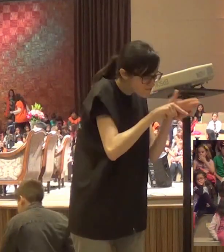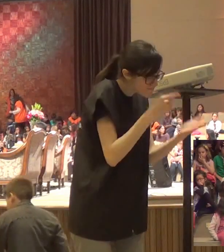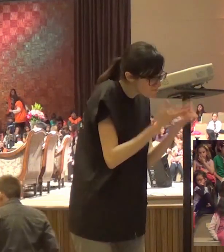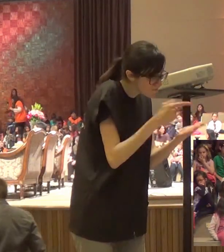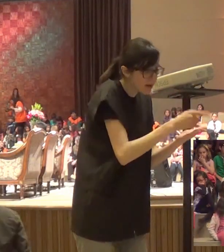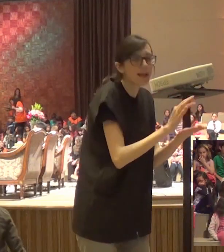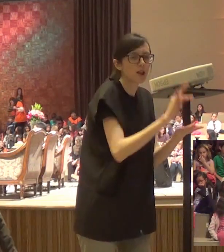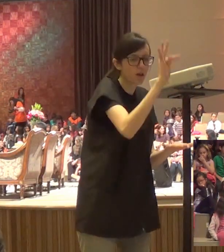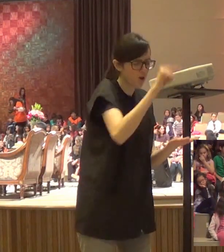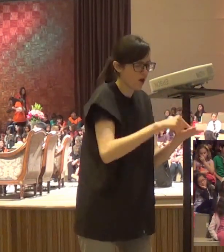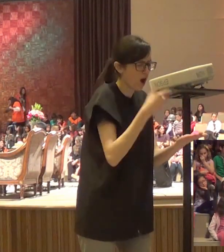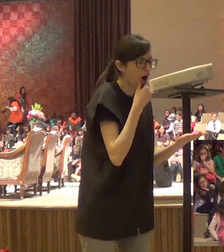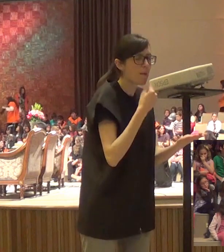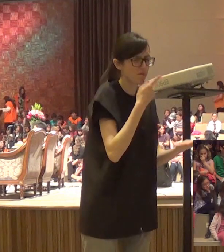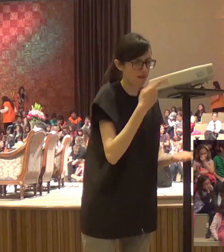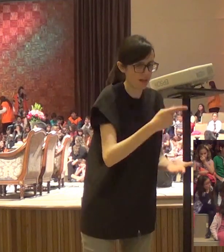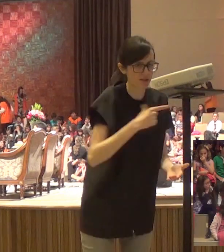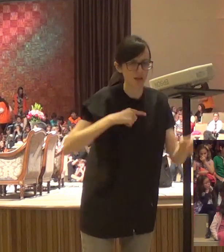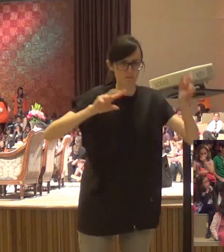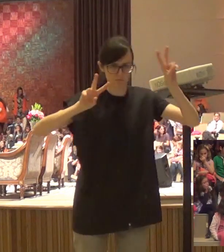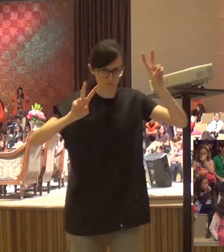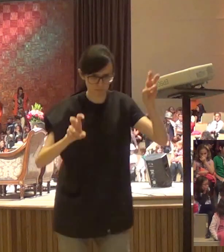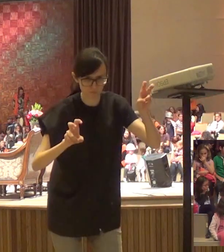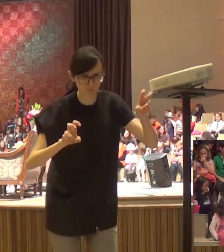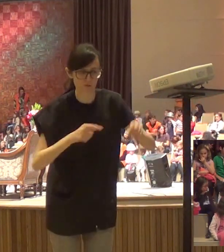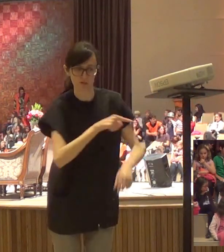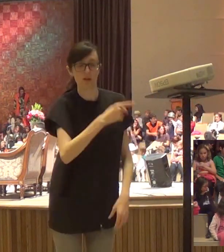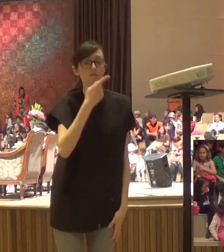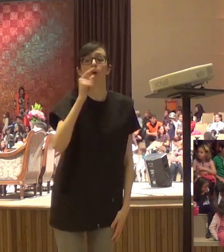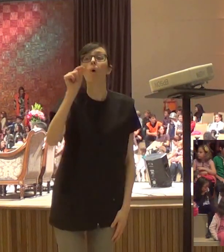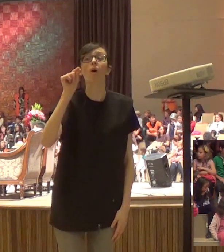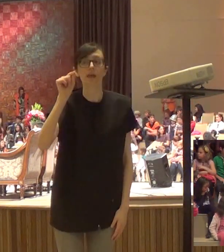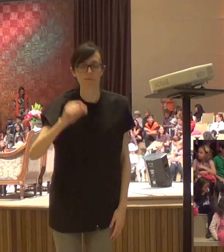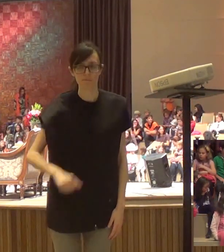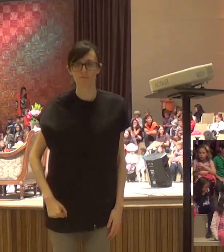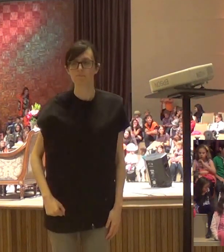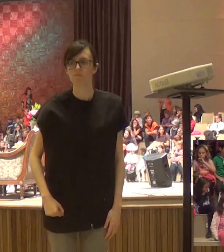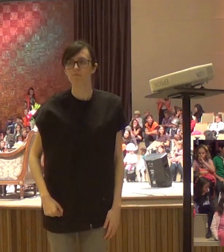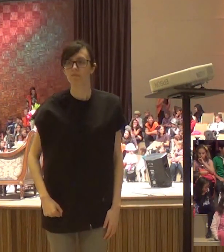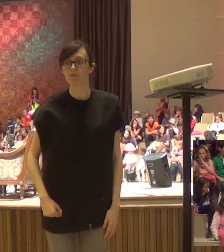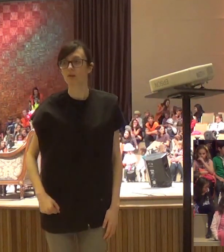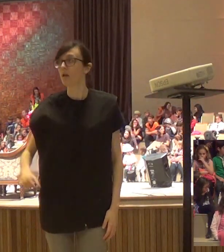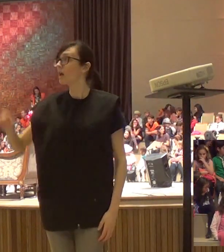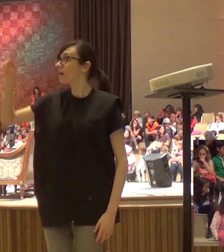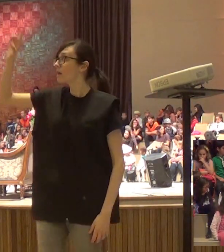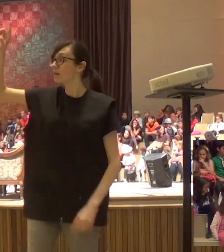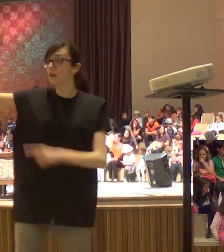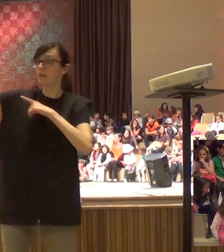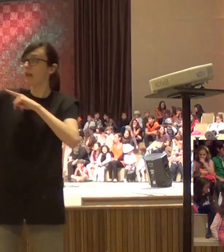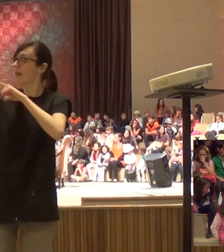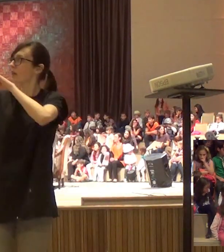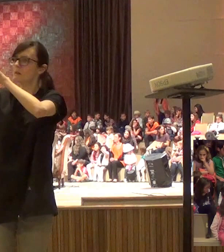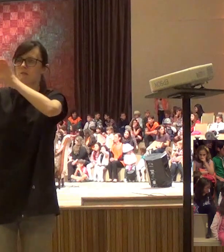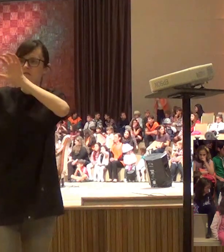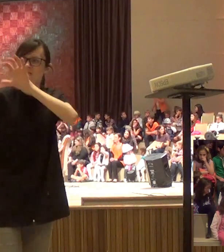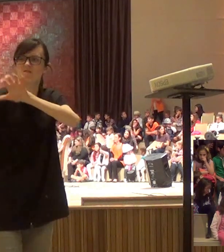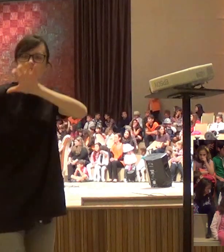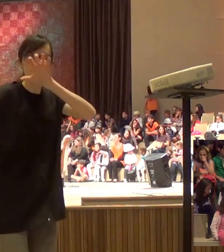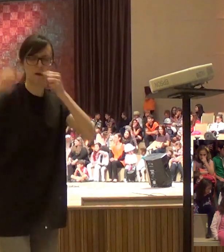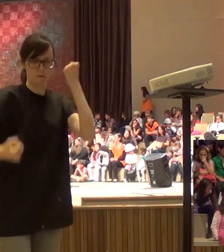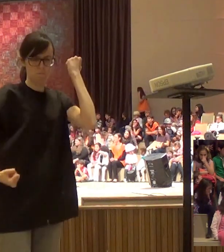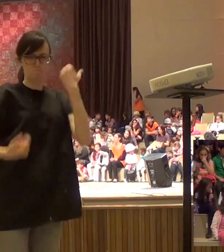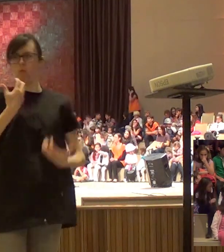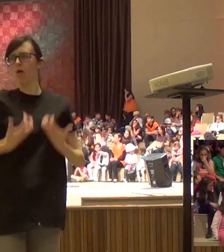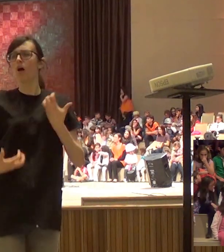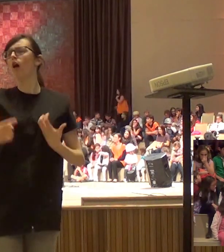pensar nesse texto, Dabney, ele falou algo muito interessante. Está ali a citação dele. Ele disse assim, olha. O jeito de Deus